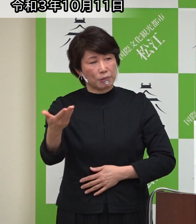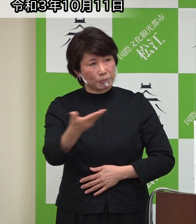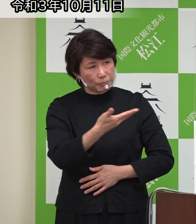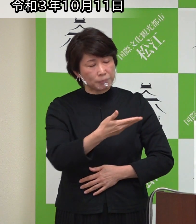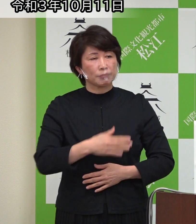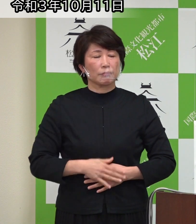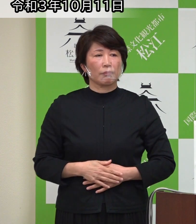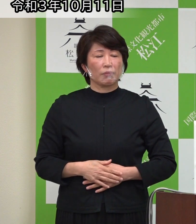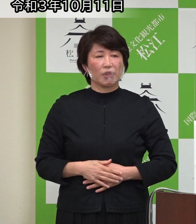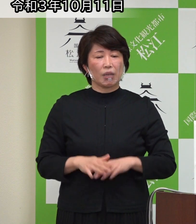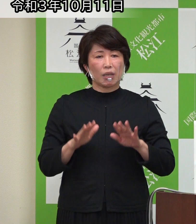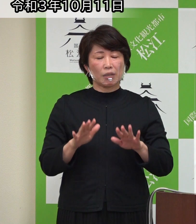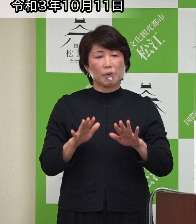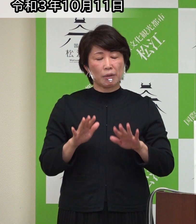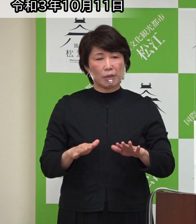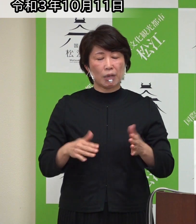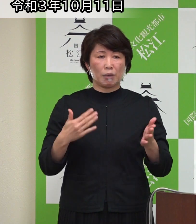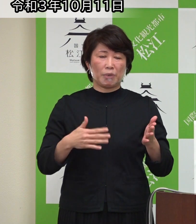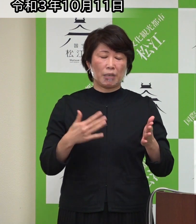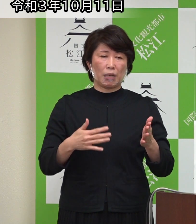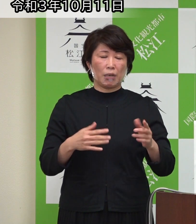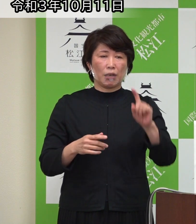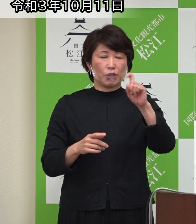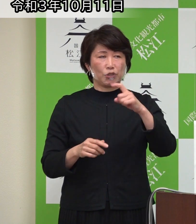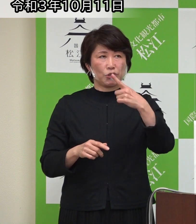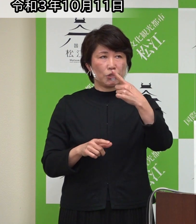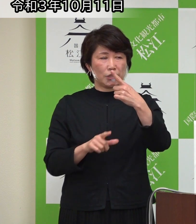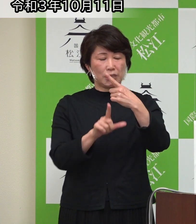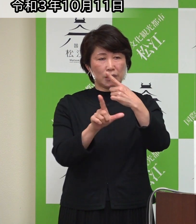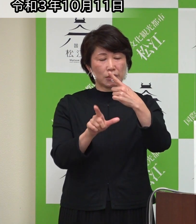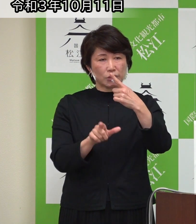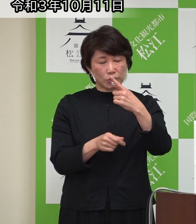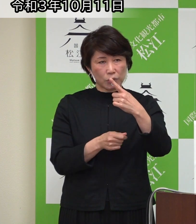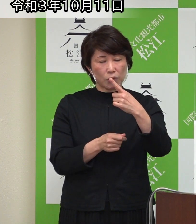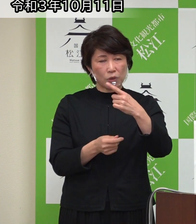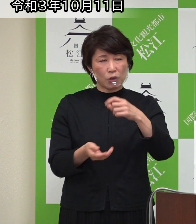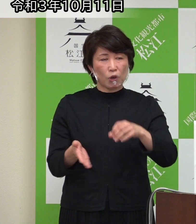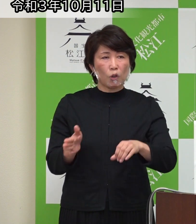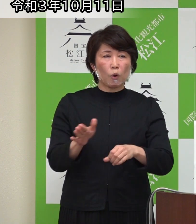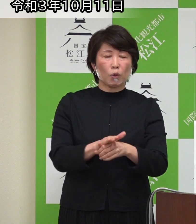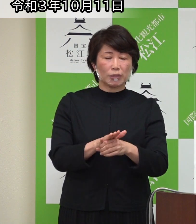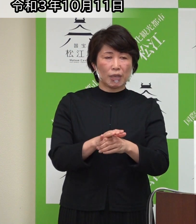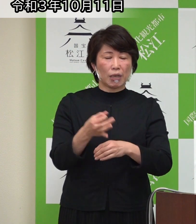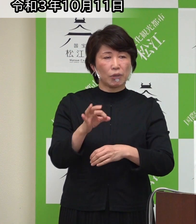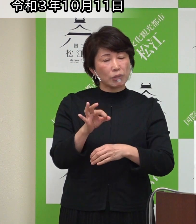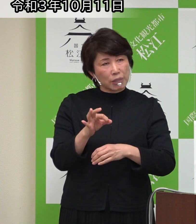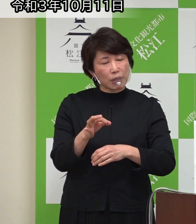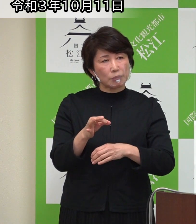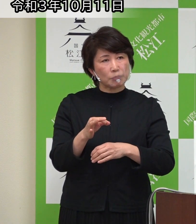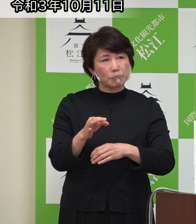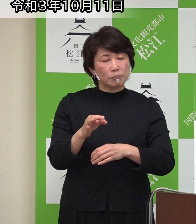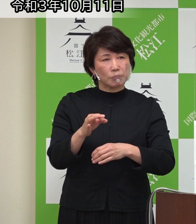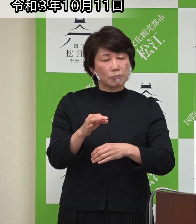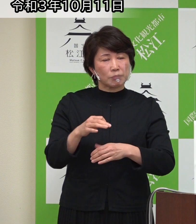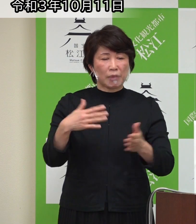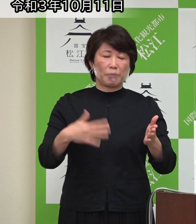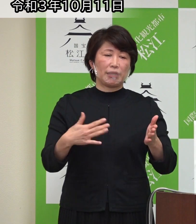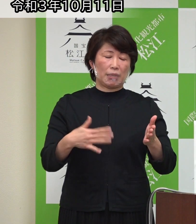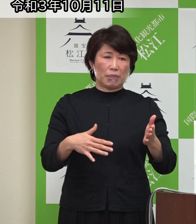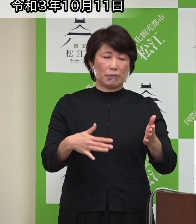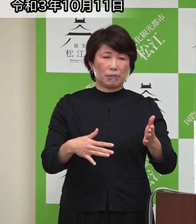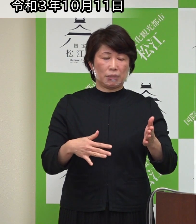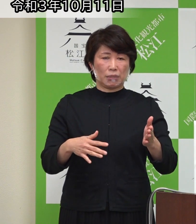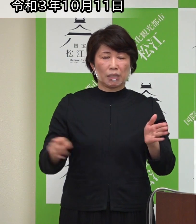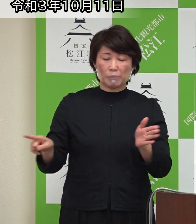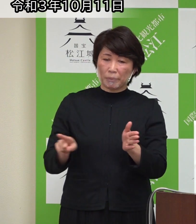今はですね、まだ例えばその11月のですね、補正を組むとかそういった話ではなくて、この中でですね、今持っている当初予算の中